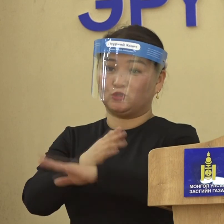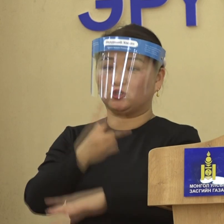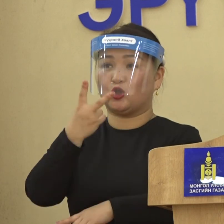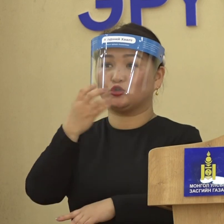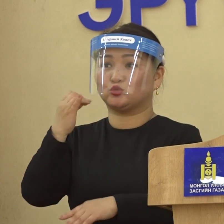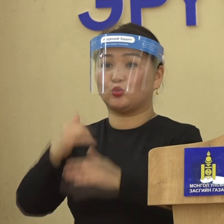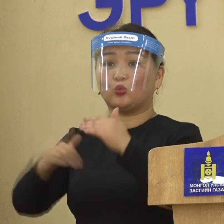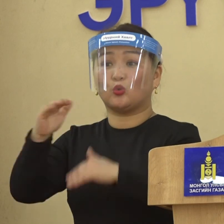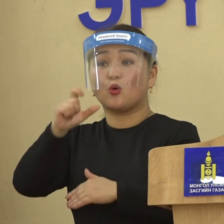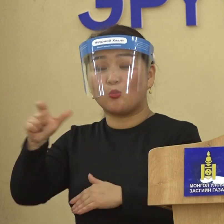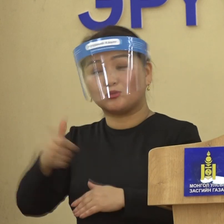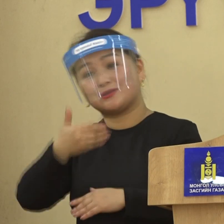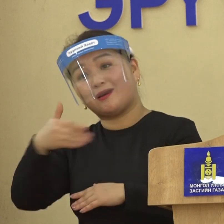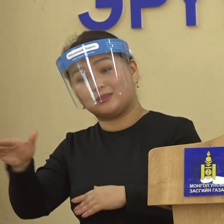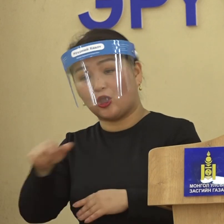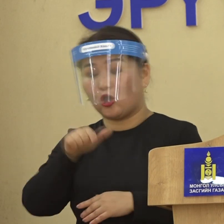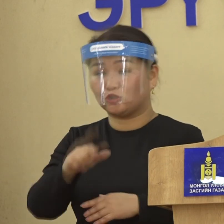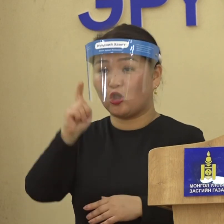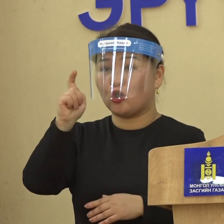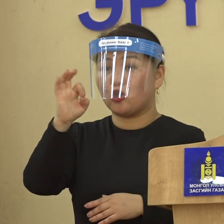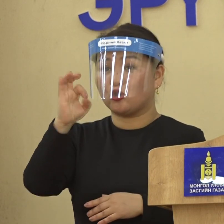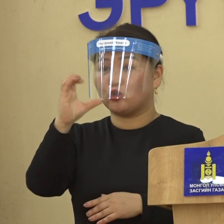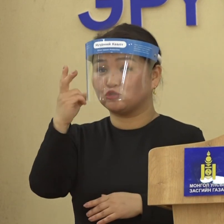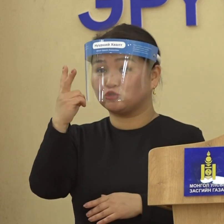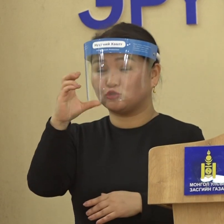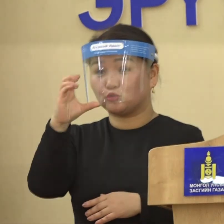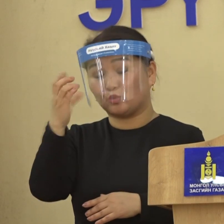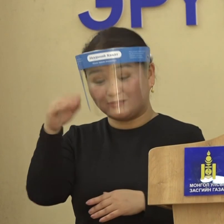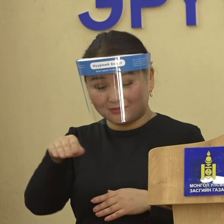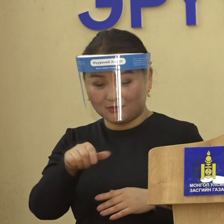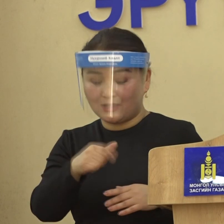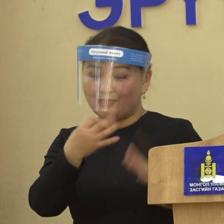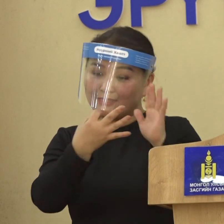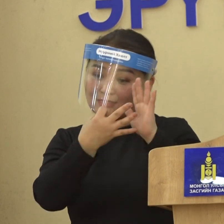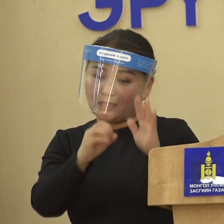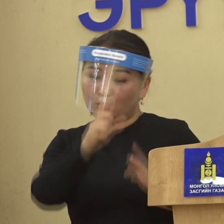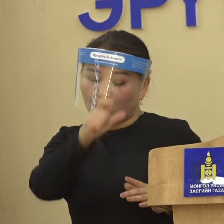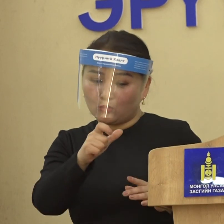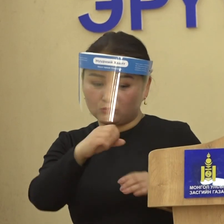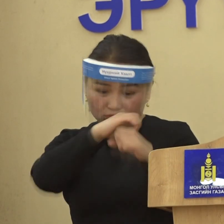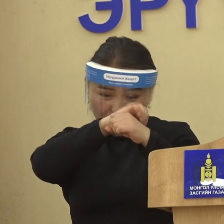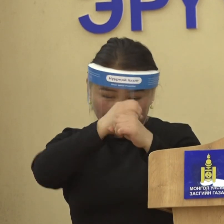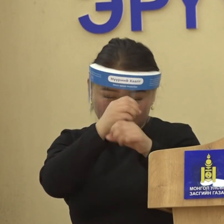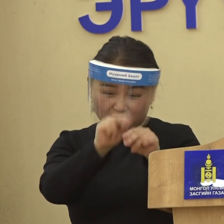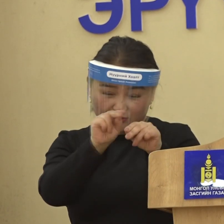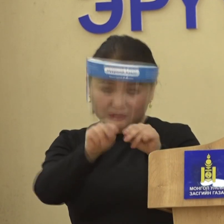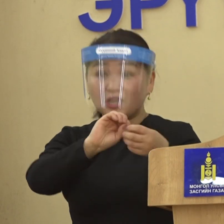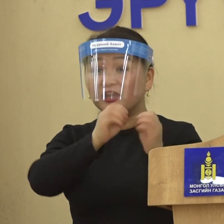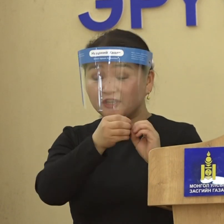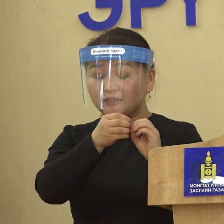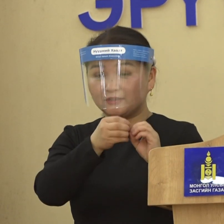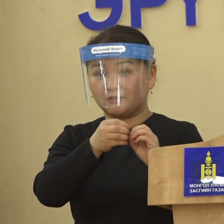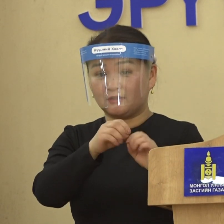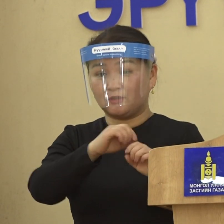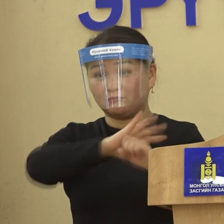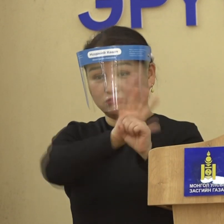хүч судлалын үндэсний зүгт 80 хүний шинжилгээ хийгээд одоо шинжилгээ нь коронавирусын хэрэг өчөр гаргалаа. Тэгээд одоо бид нар маргааш үүргийн